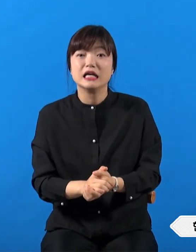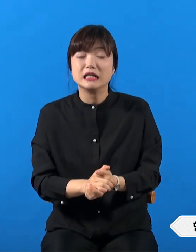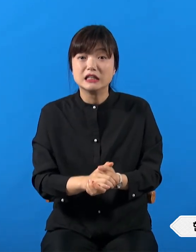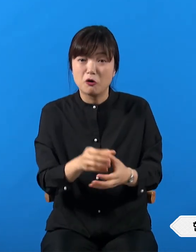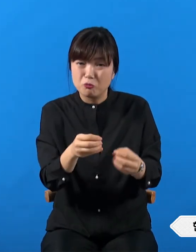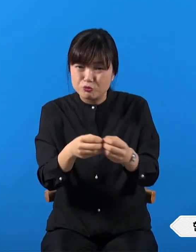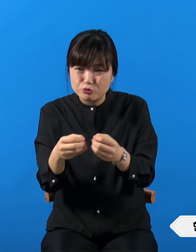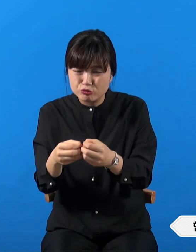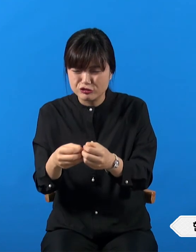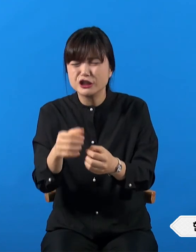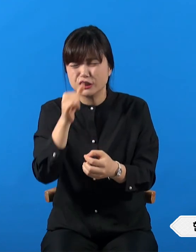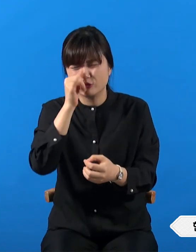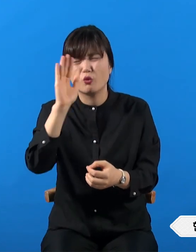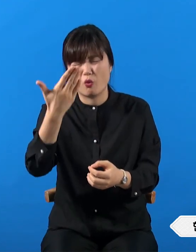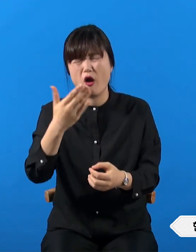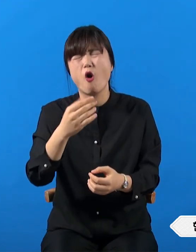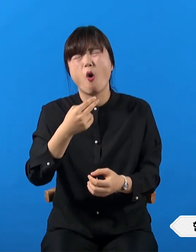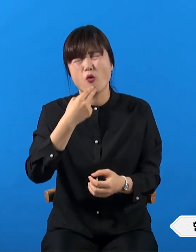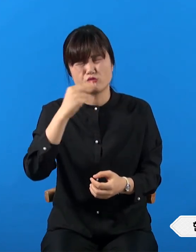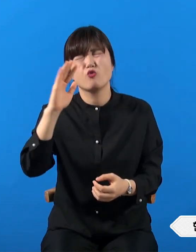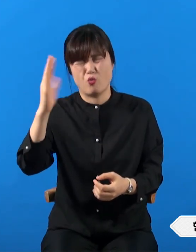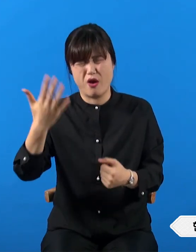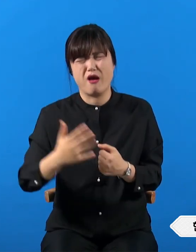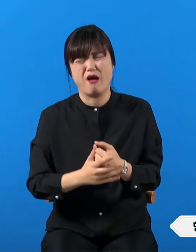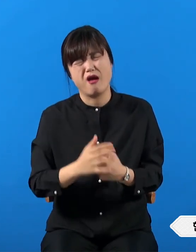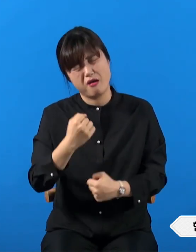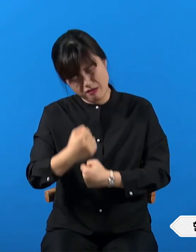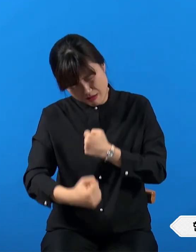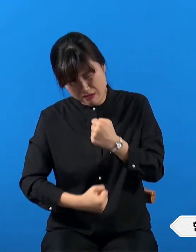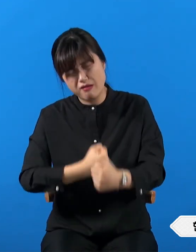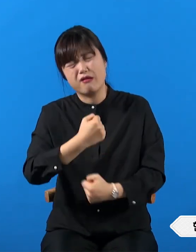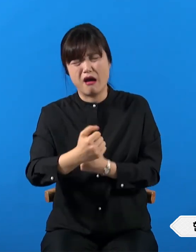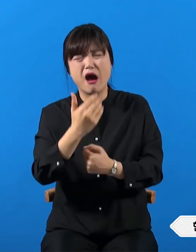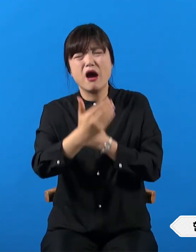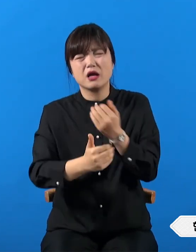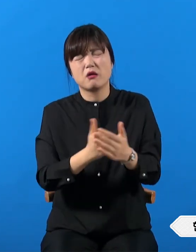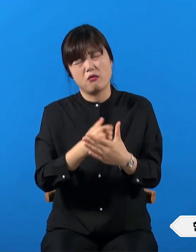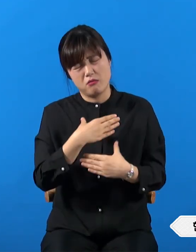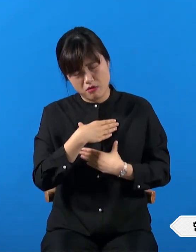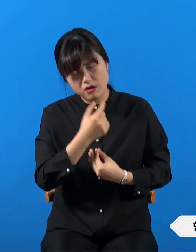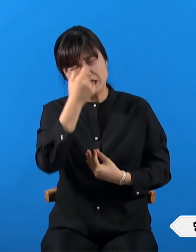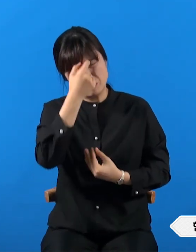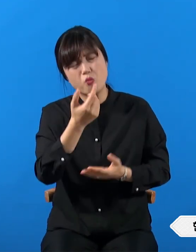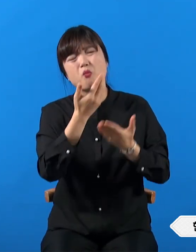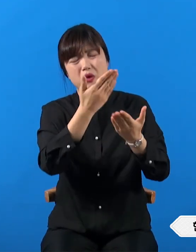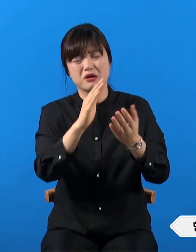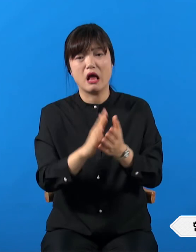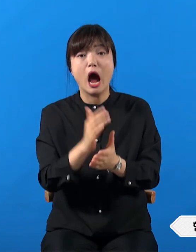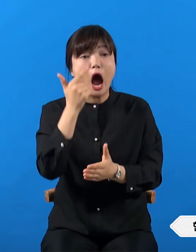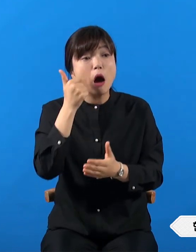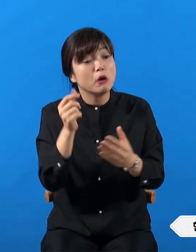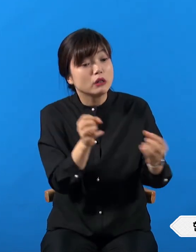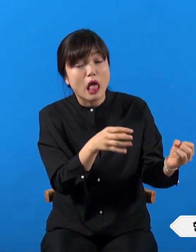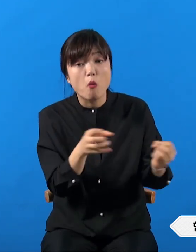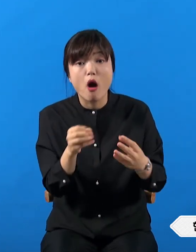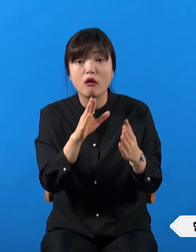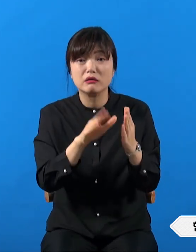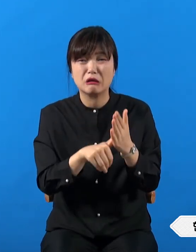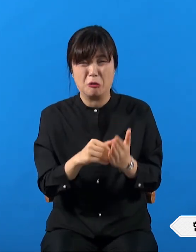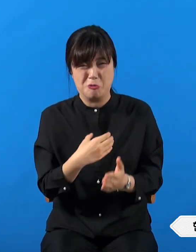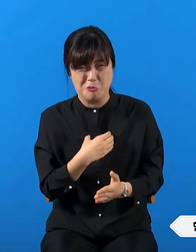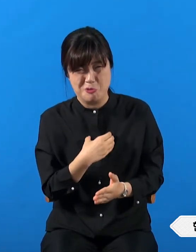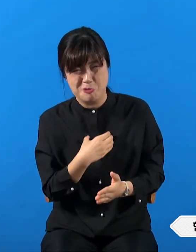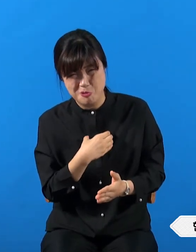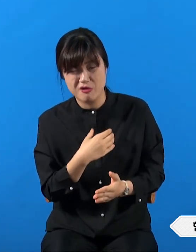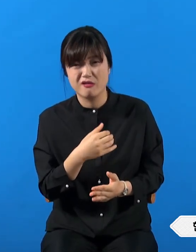그런 문구는 있어도 되고 없어도 되고 그게 중요한 것이 아닙니다. 내 아버지와 대화를 나누는데